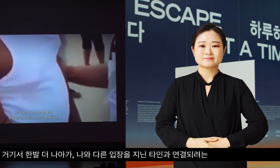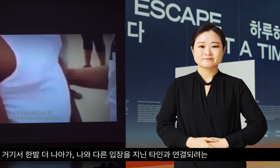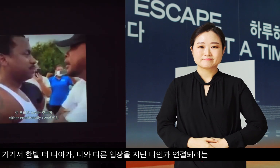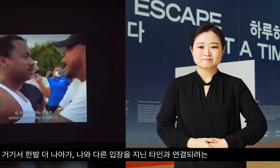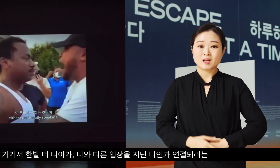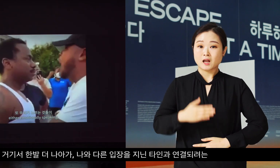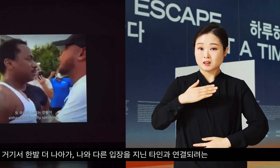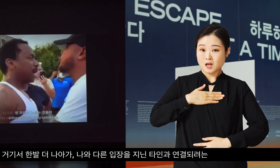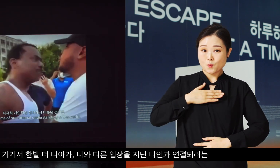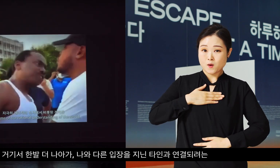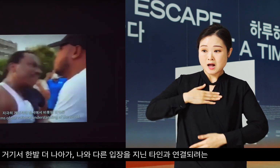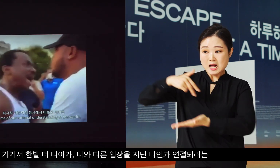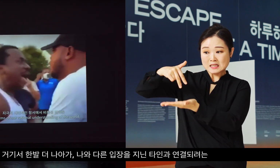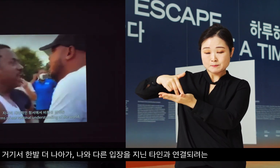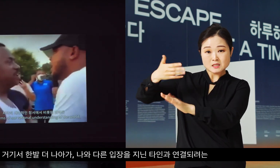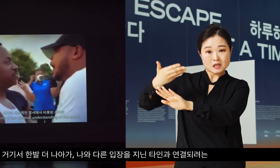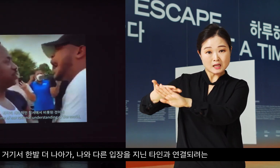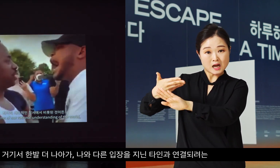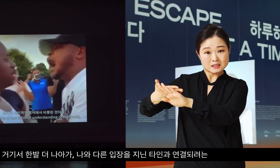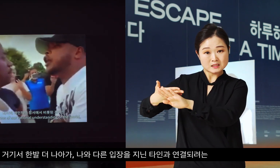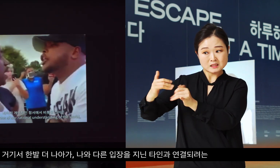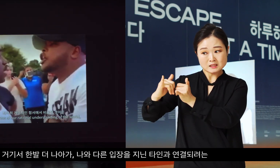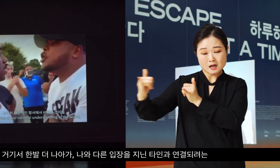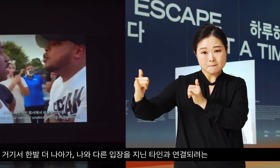나와 다른 입장을 지닌 타인과 연결되려는